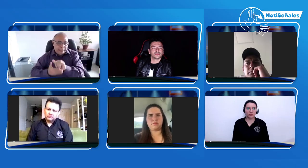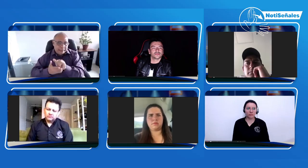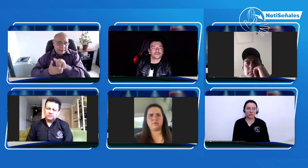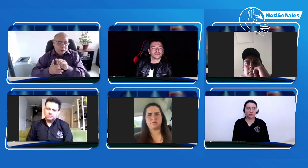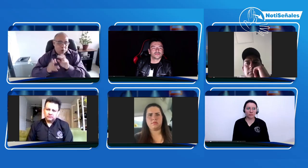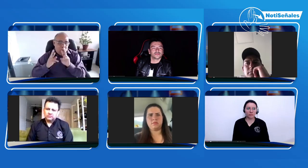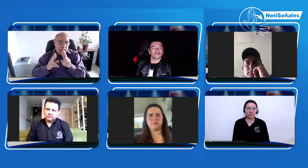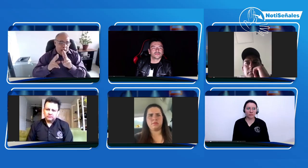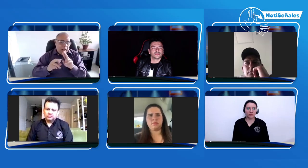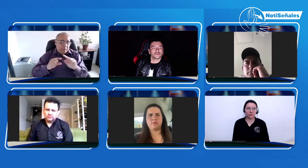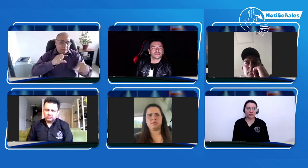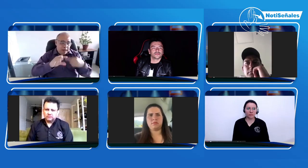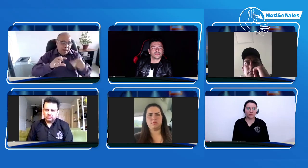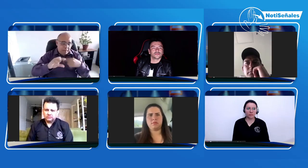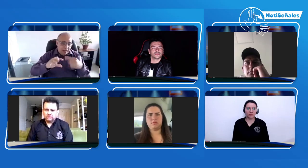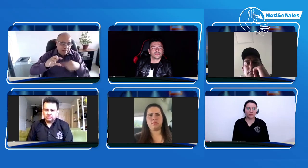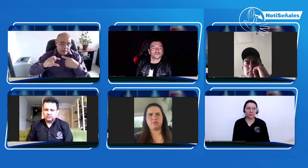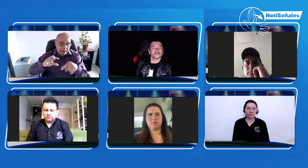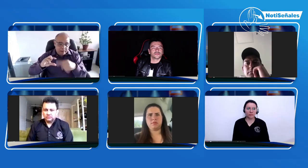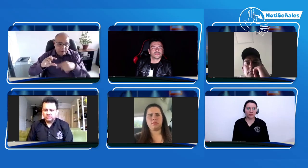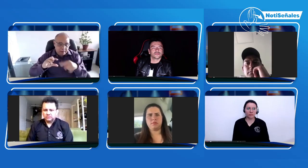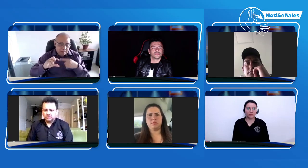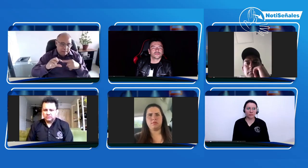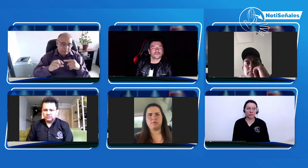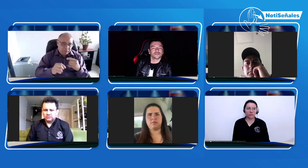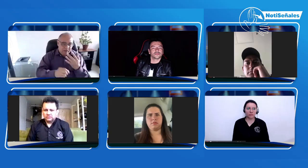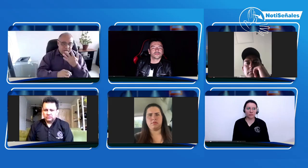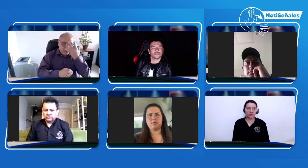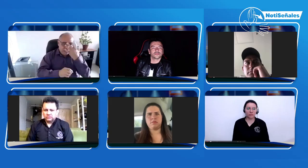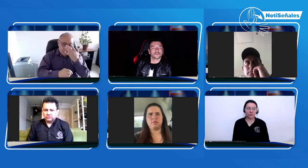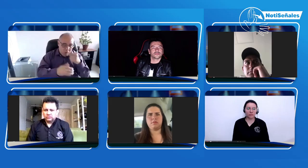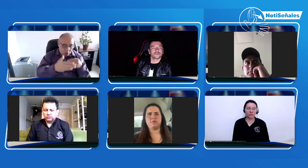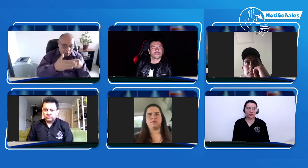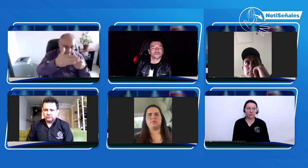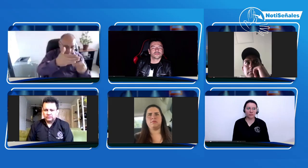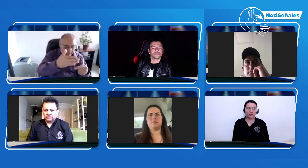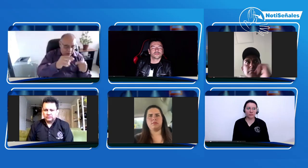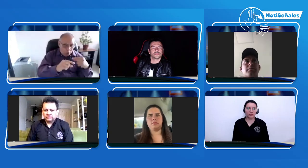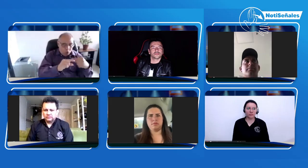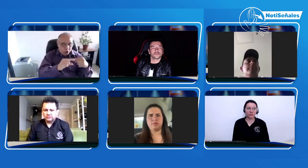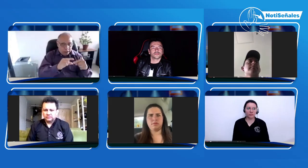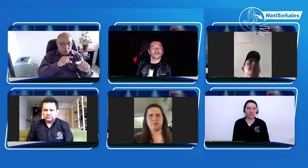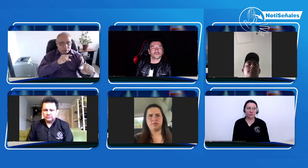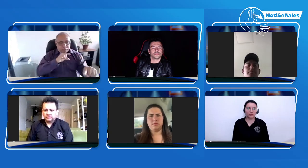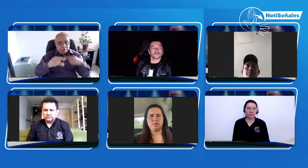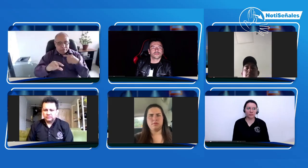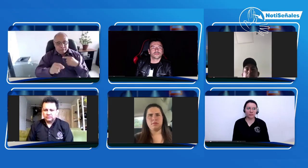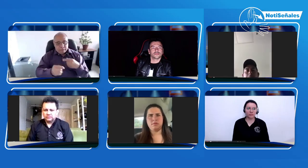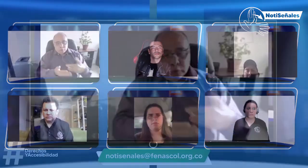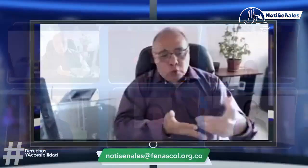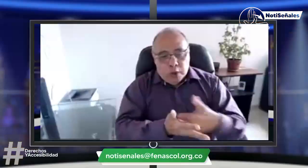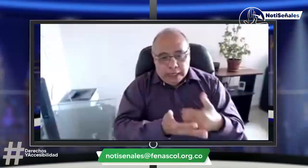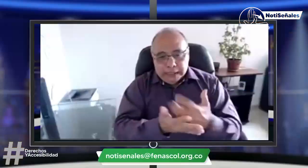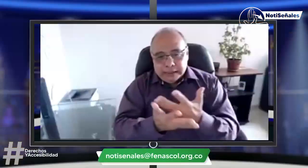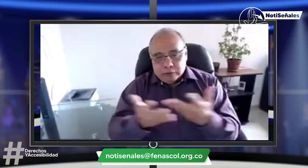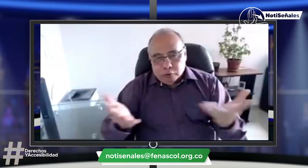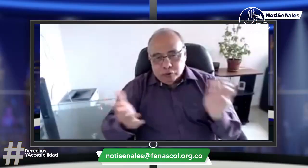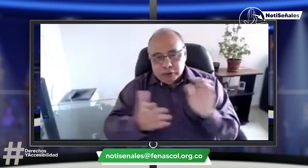fenascol.org.co. Desde Notiseñales evaluaremos, revisaremos las dudas que tengan que nos lleguen a este